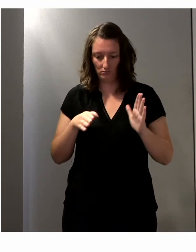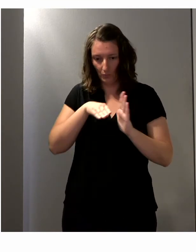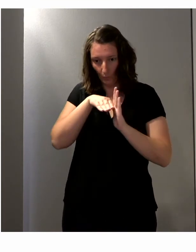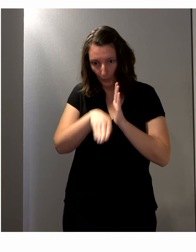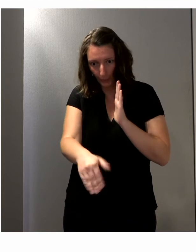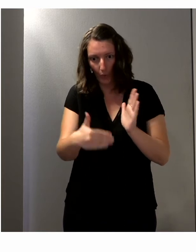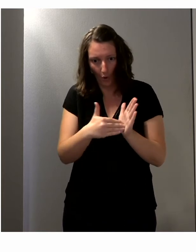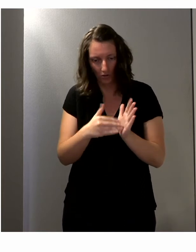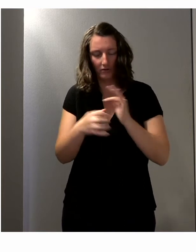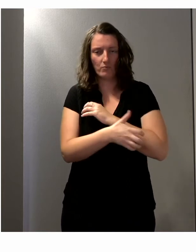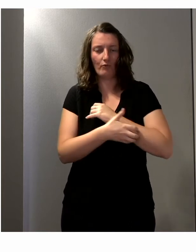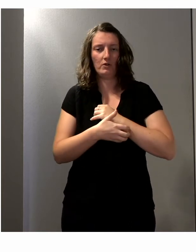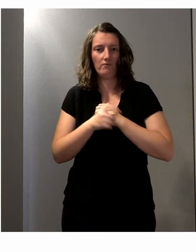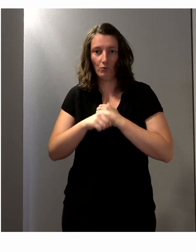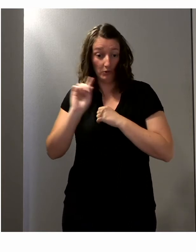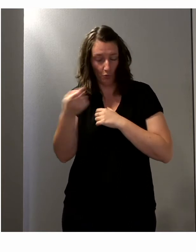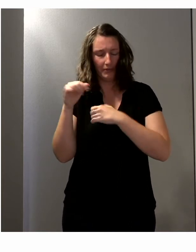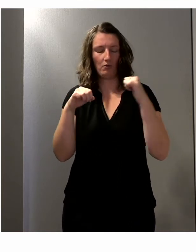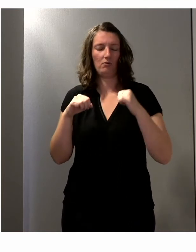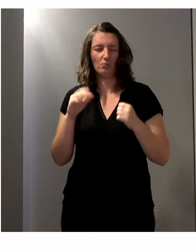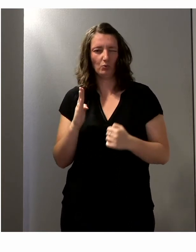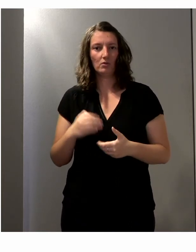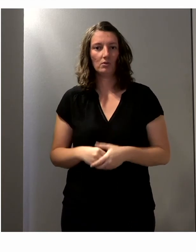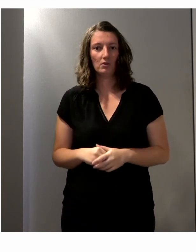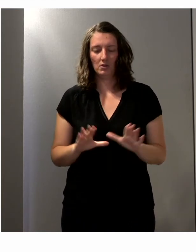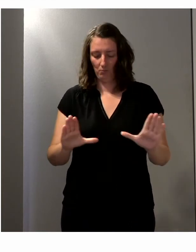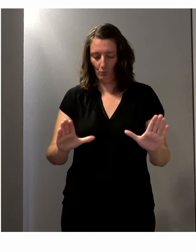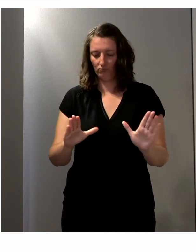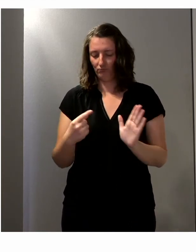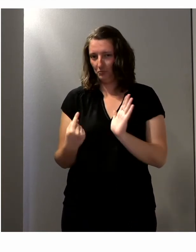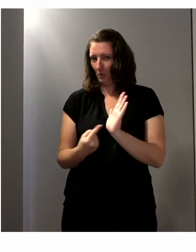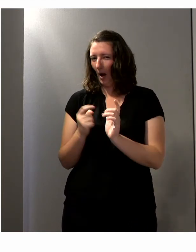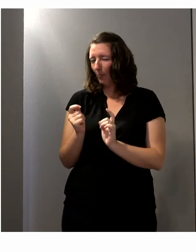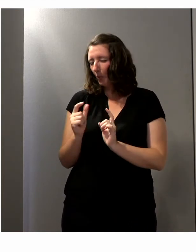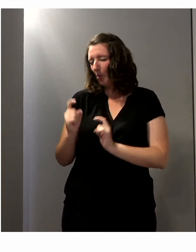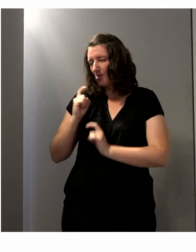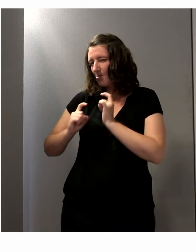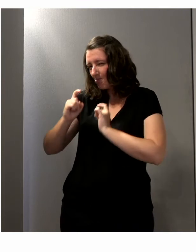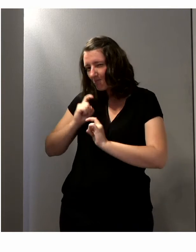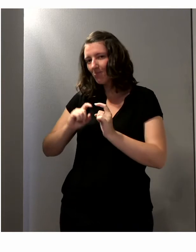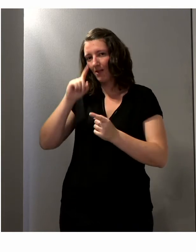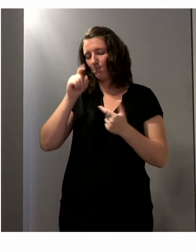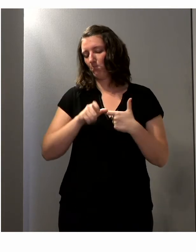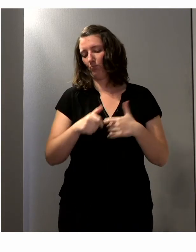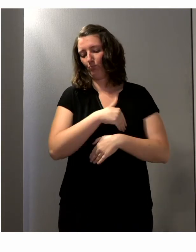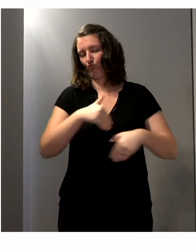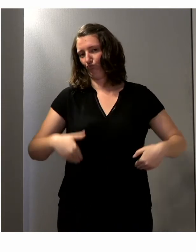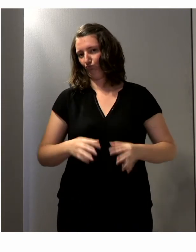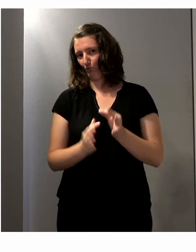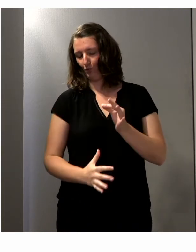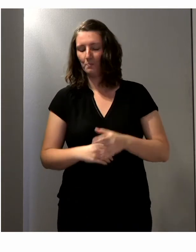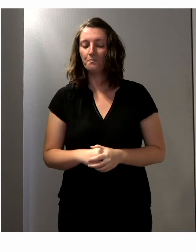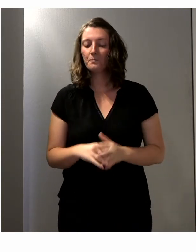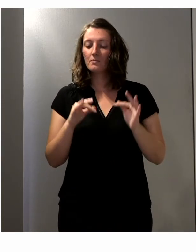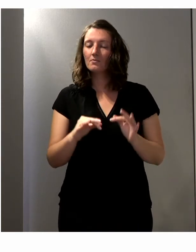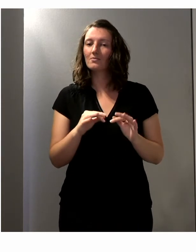de la pauvreté. Et je reviens, et je vais finir par là, sur cette question de la déconjugalisation. J'avoue